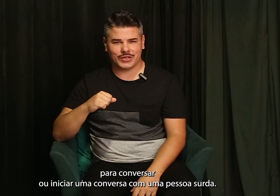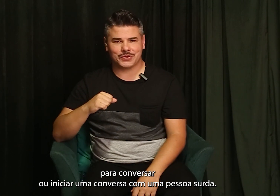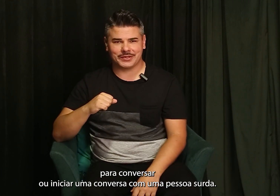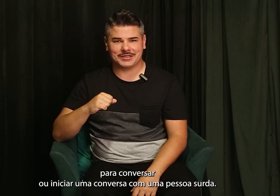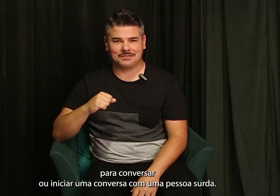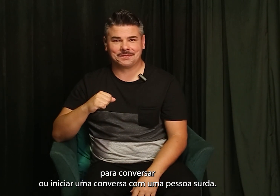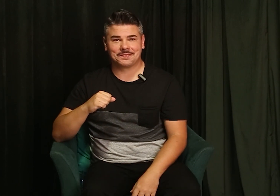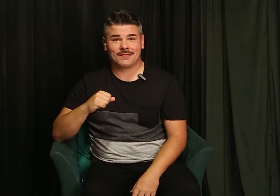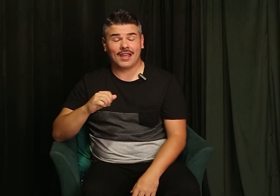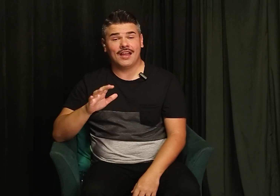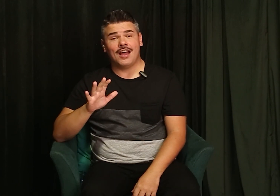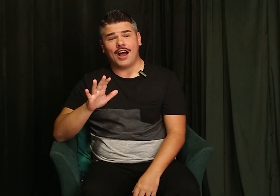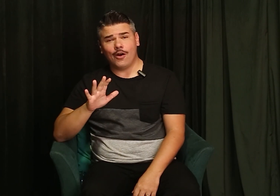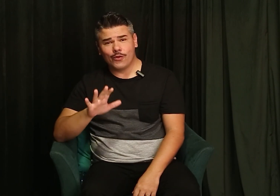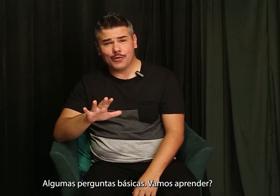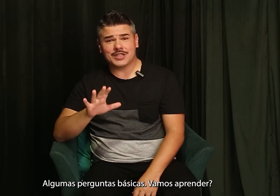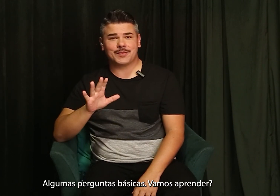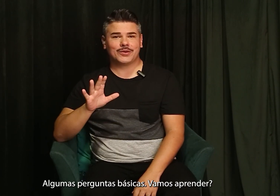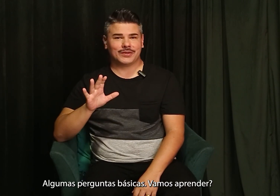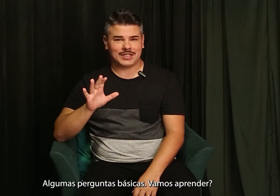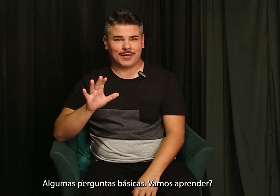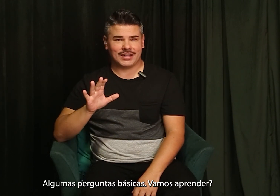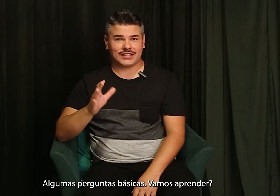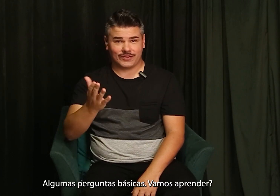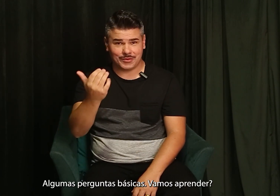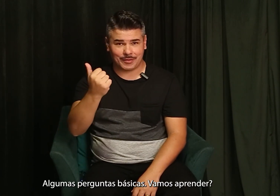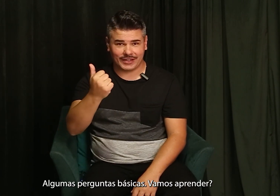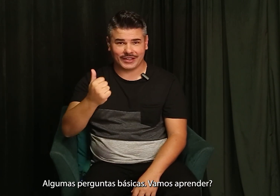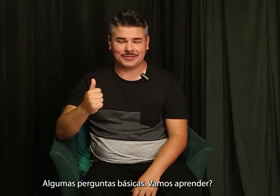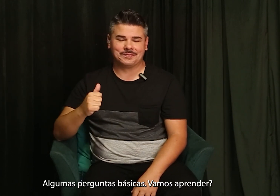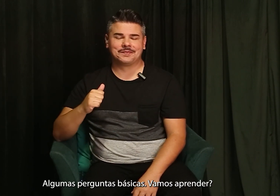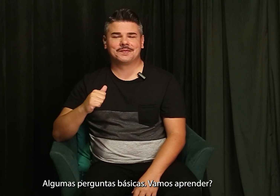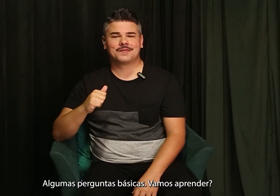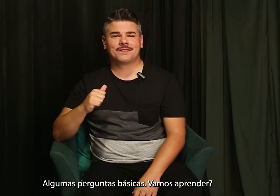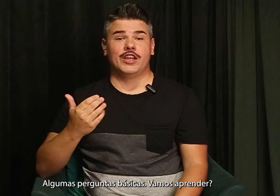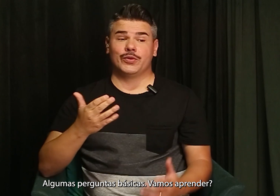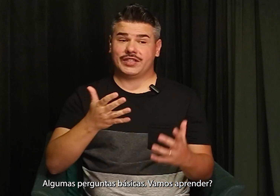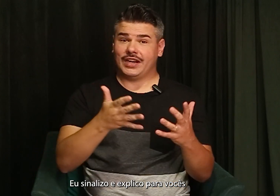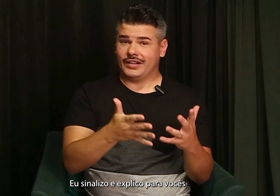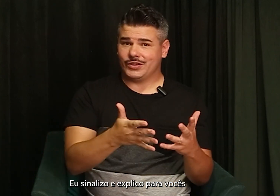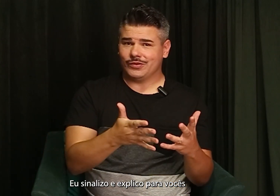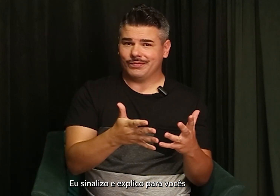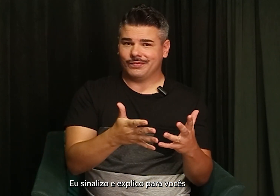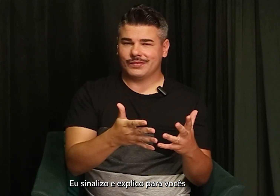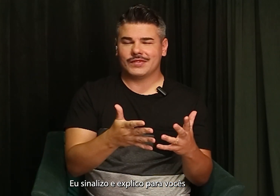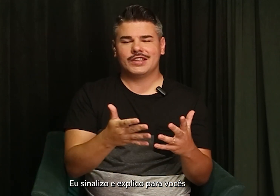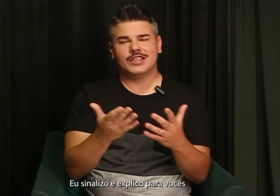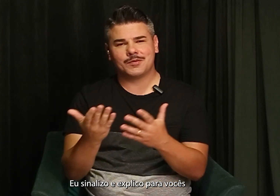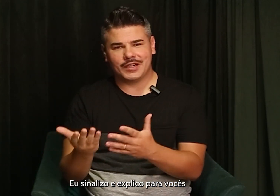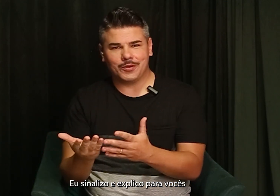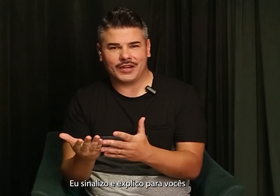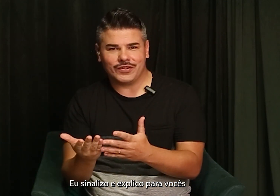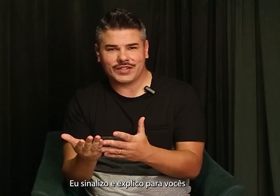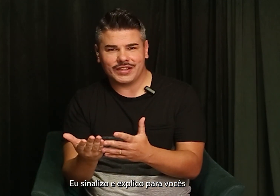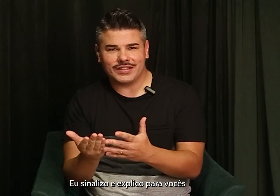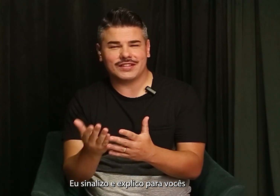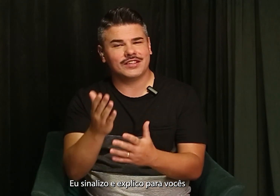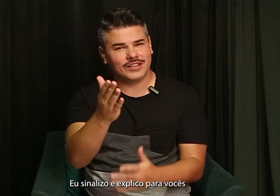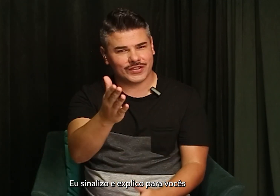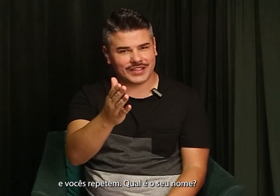pessoa surda. Algumas perguntas básicas, vamos aprender? Eu sinalizo e explico para vocês e